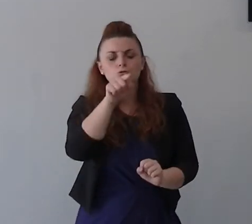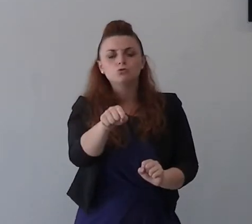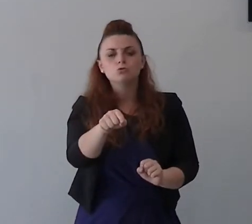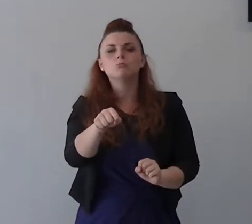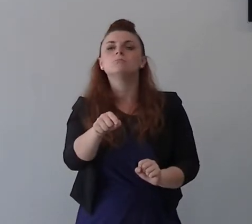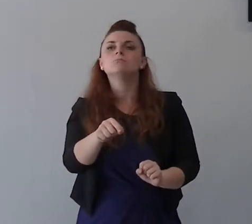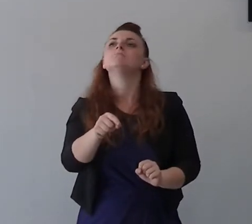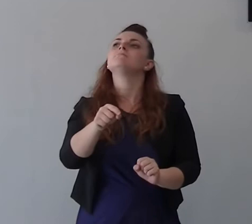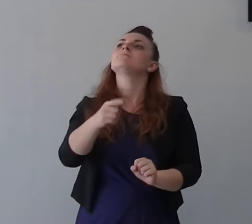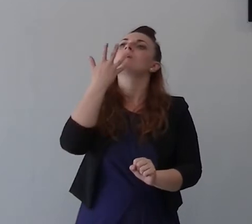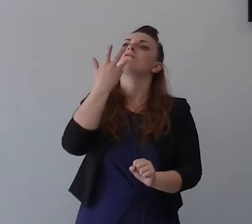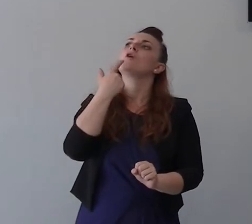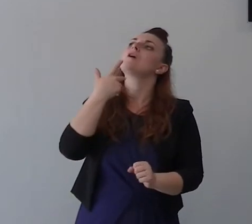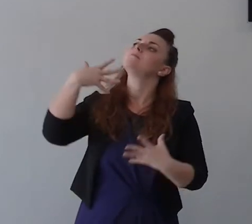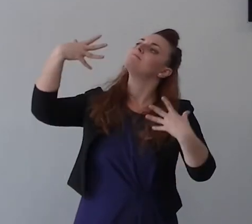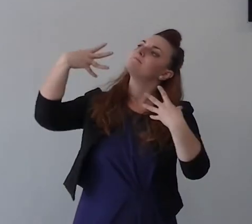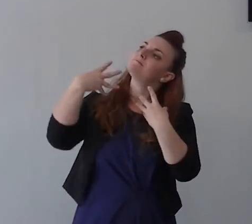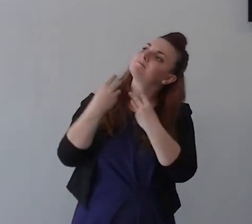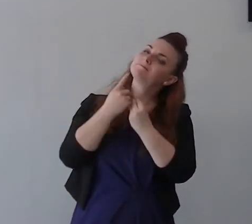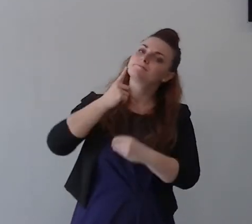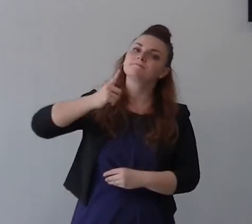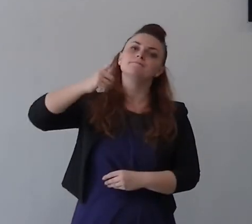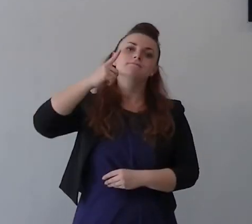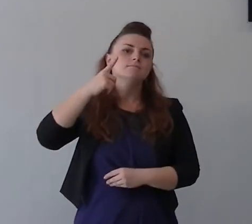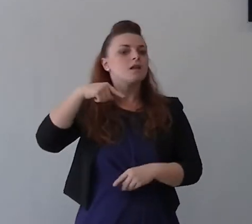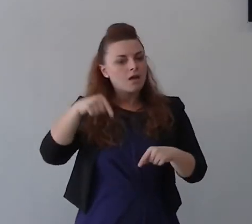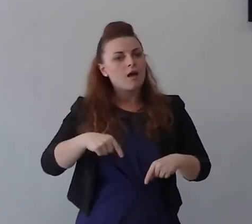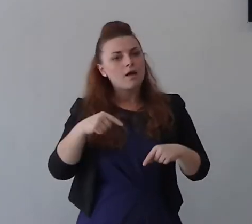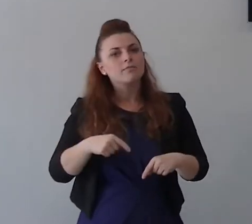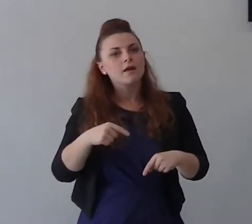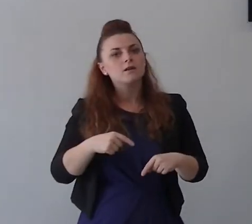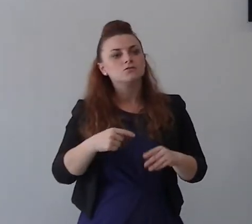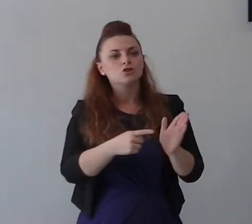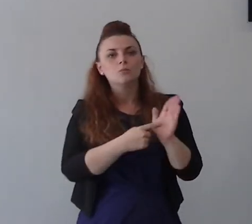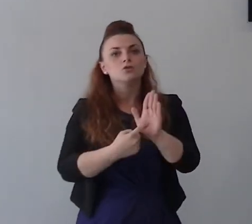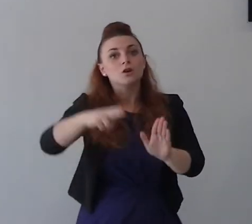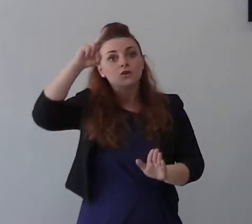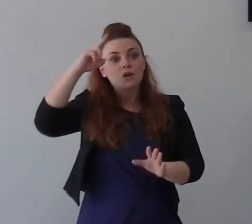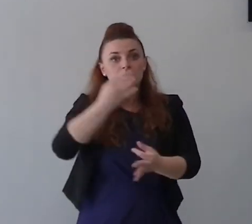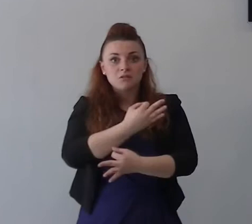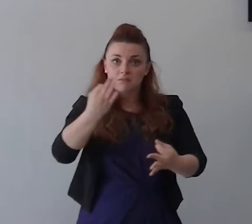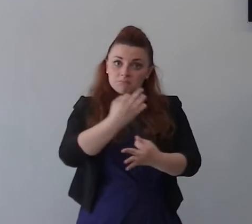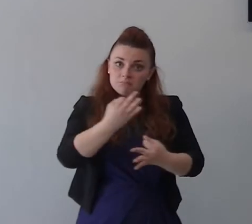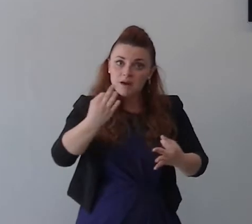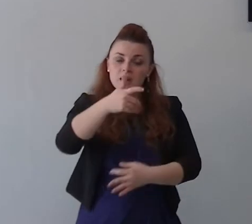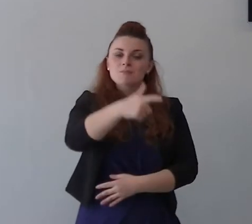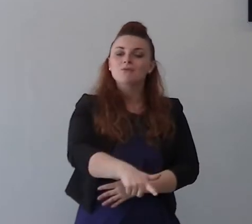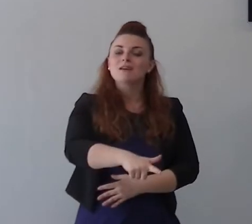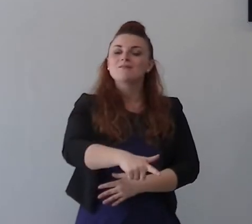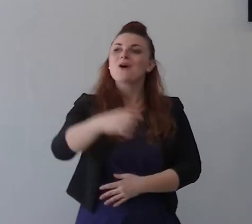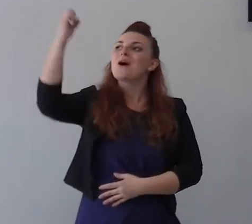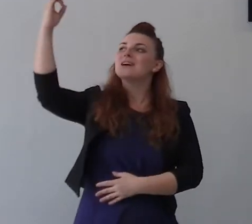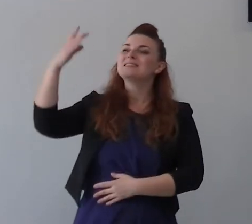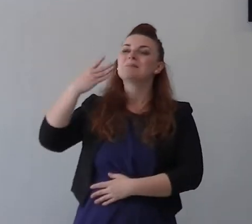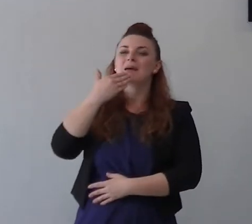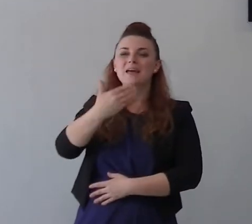E quei segni sono ancora vivi per te, perché sei ancora pieno dello Spirito Santo che arriva dentro un